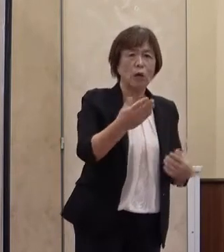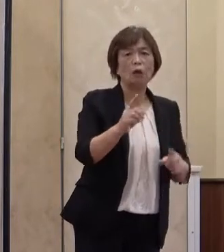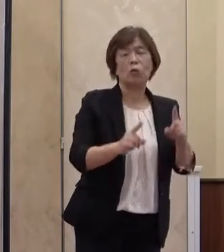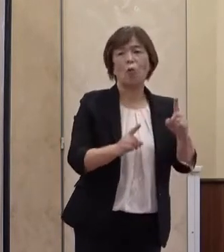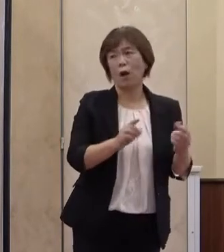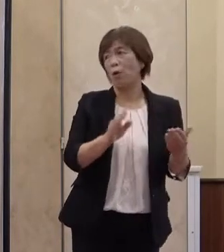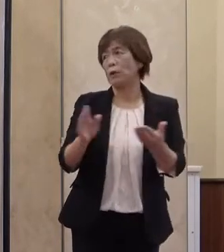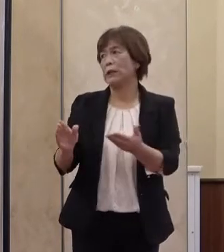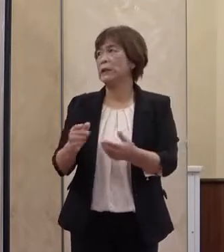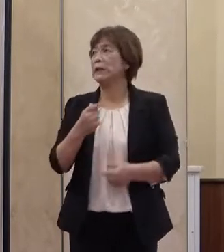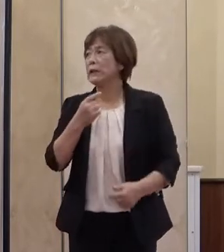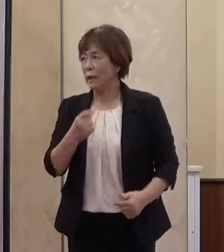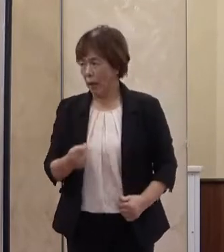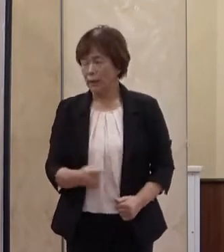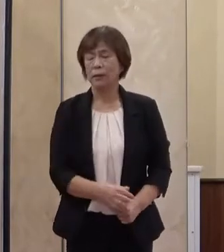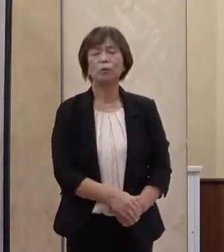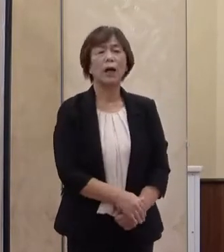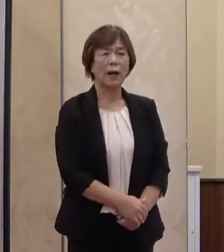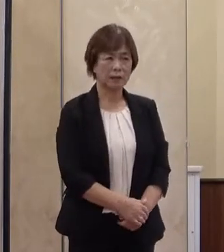させてください。